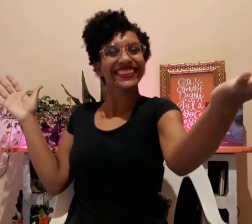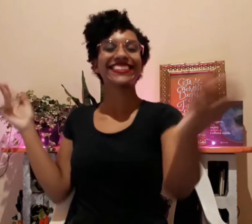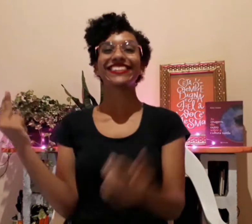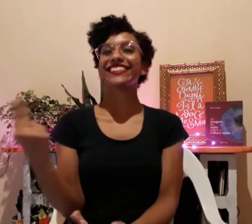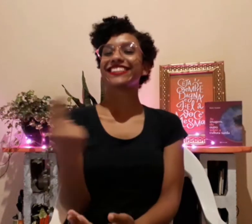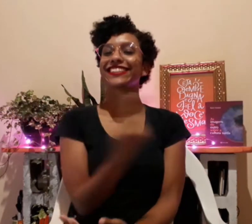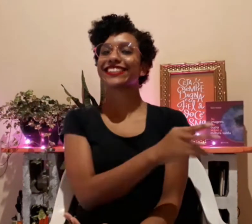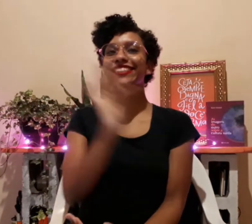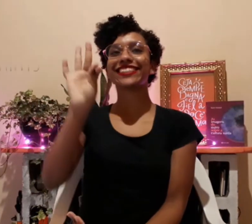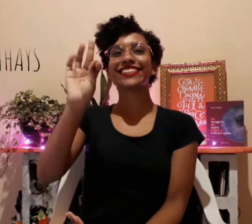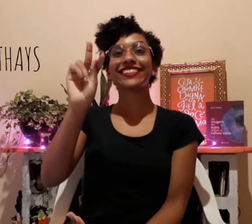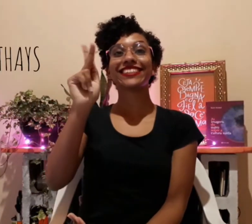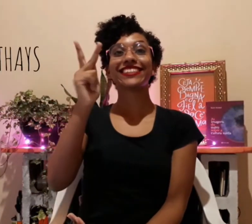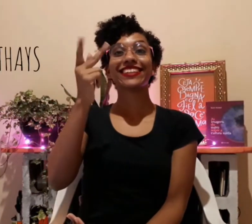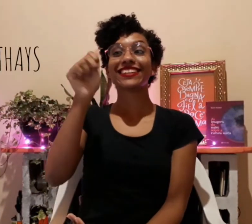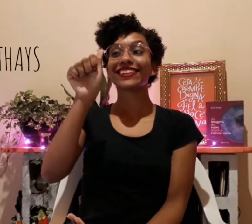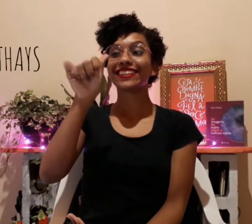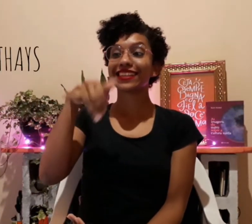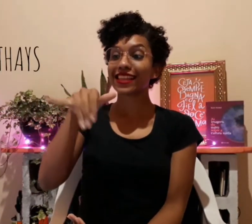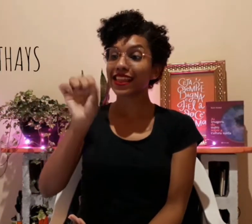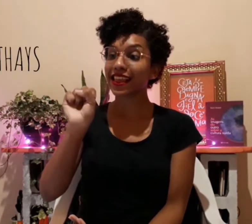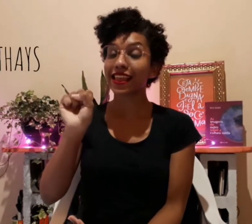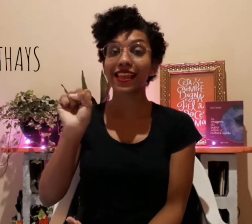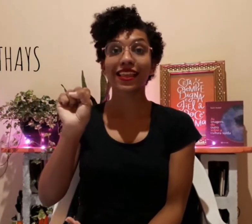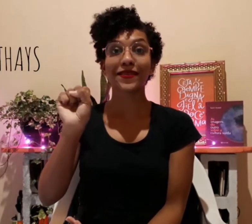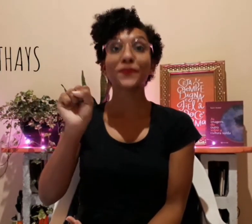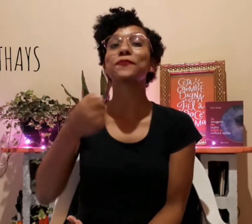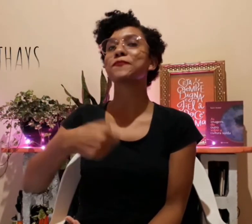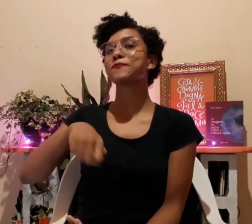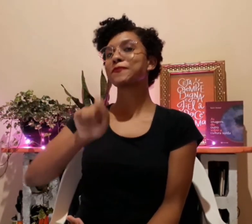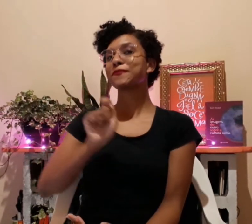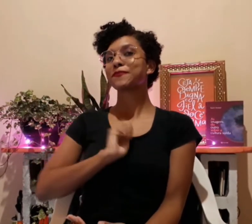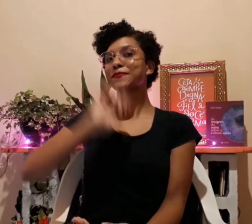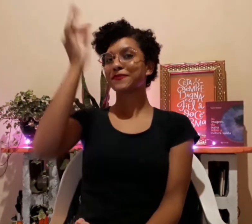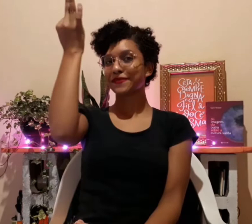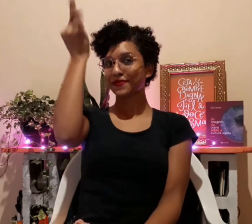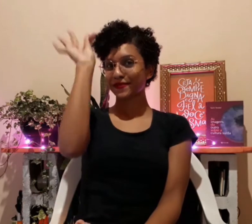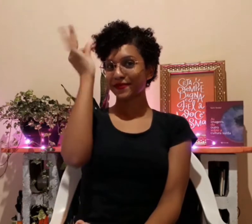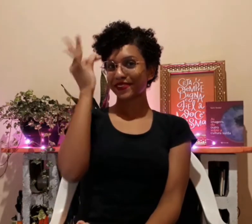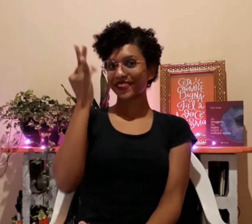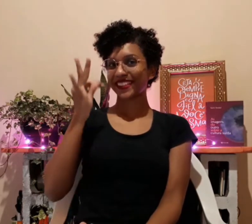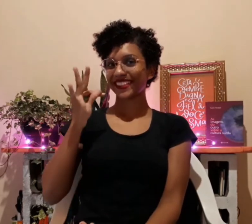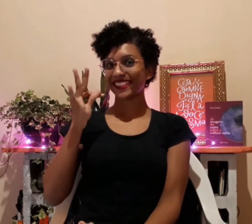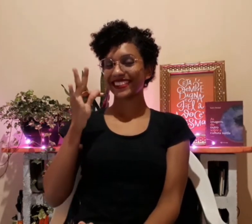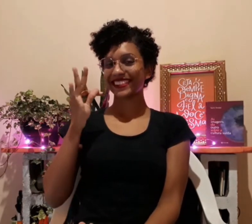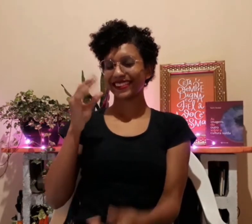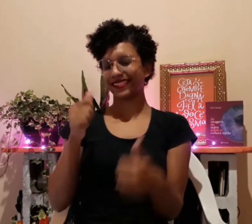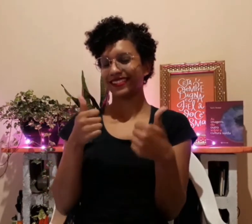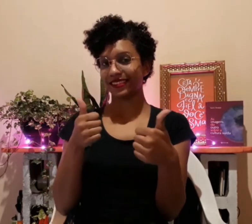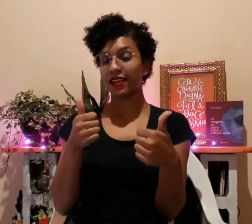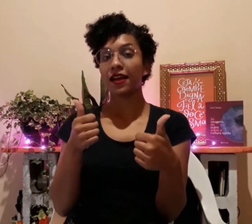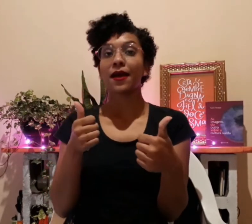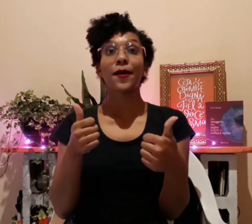Olá, meu nome é Thaís e esse é o meu sinal. Tudo jóia?